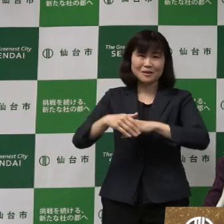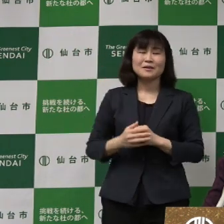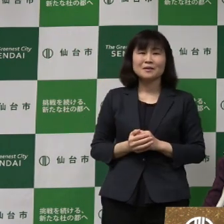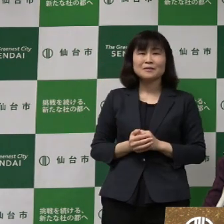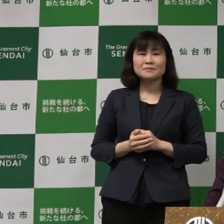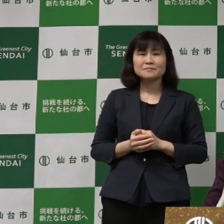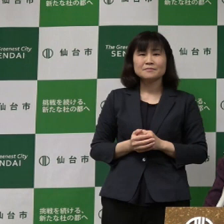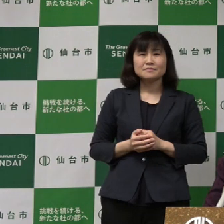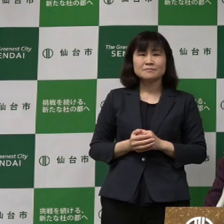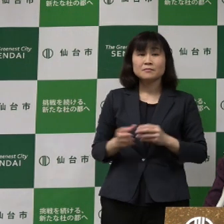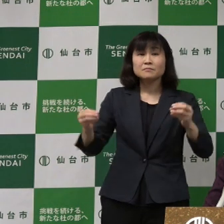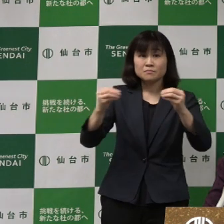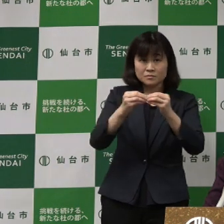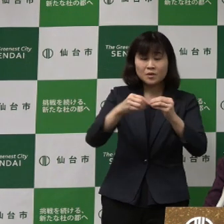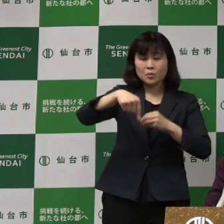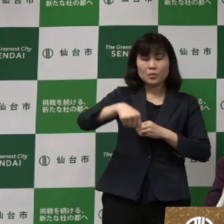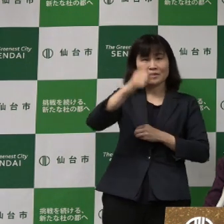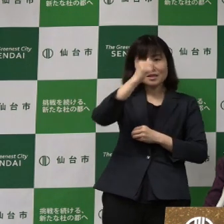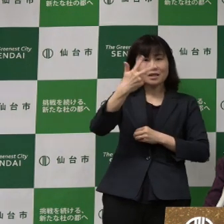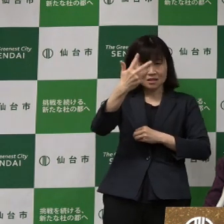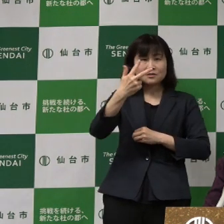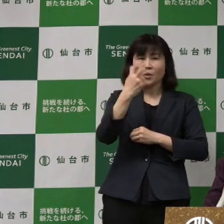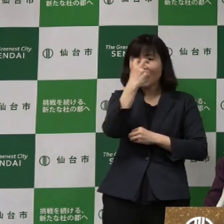加えまして、本市の管理職以上の職員、